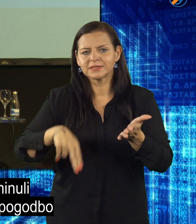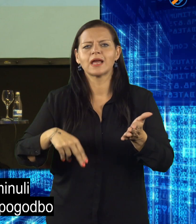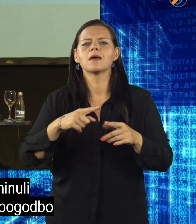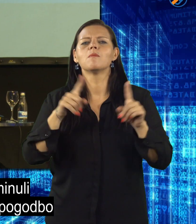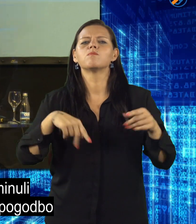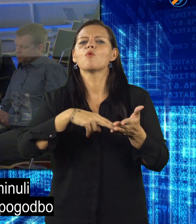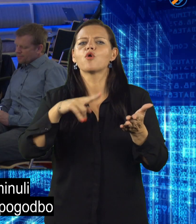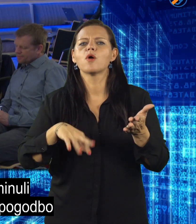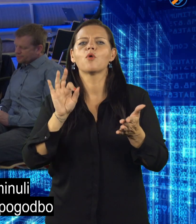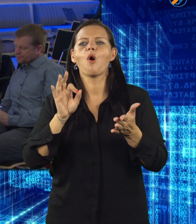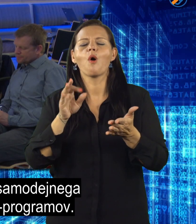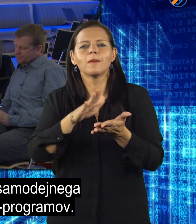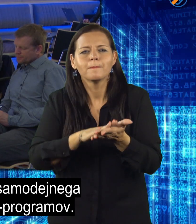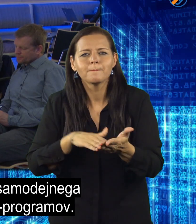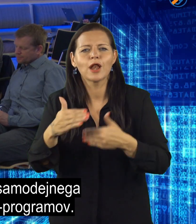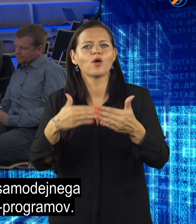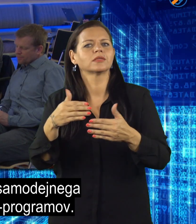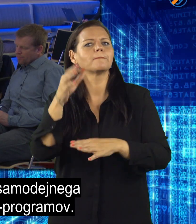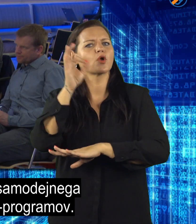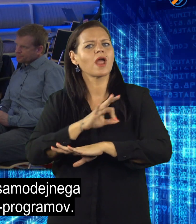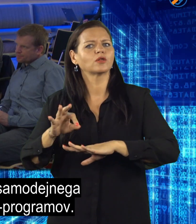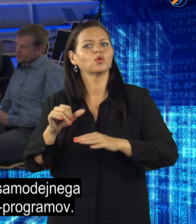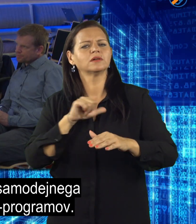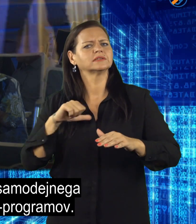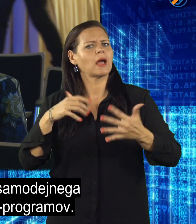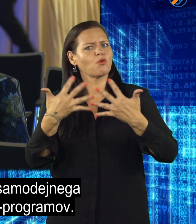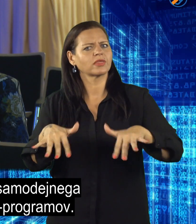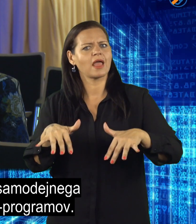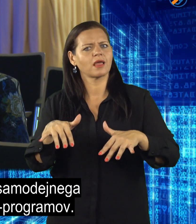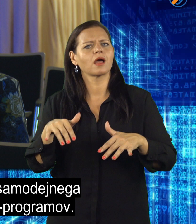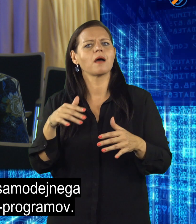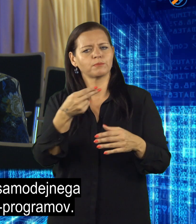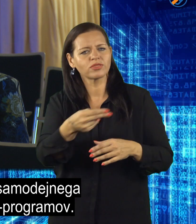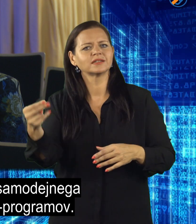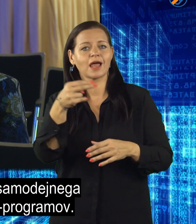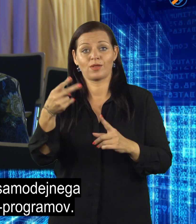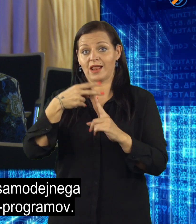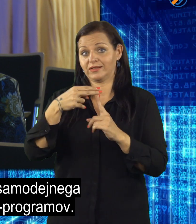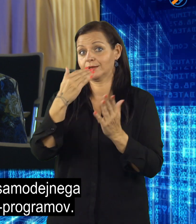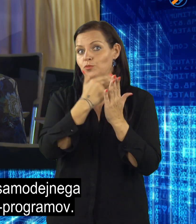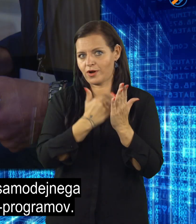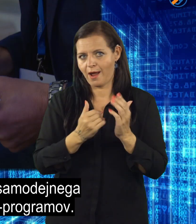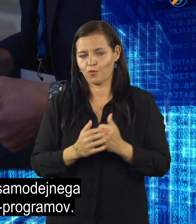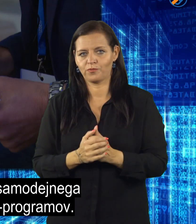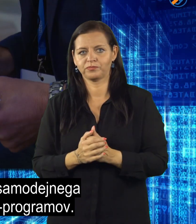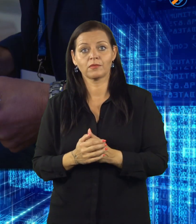teden podpisali pogodbo o pilotnem projektu samodejnega podnaslavljanja TV-programov.